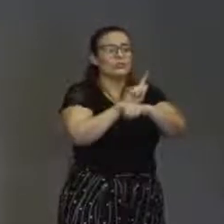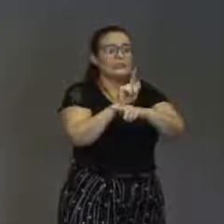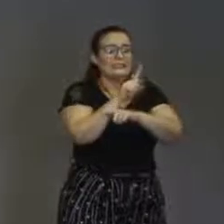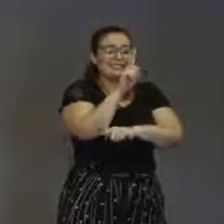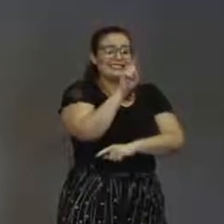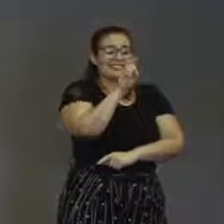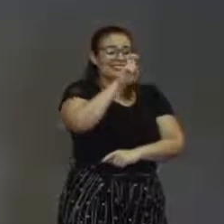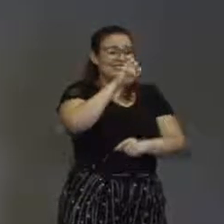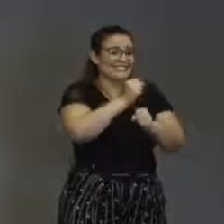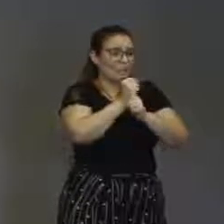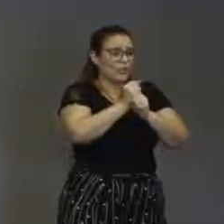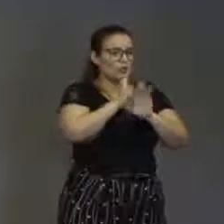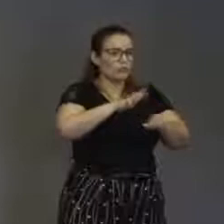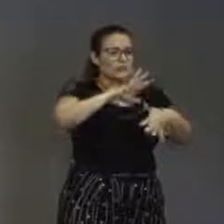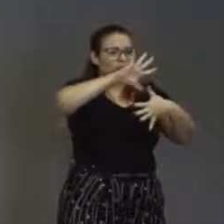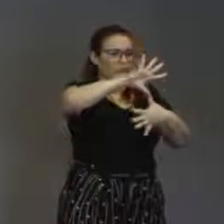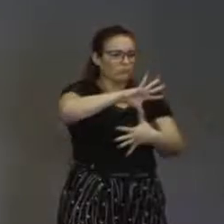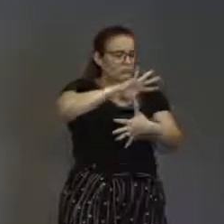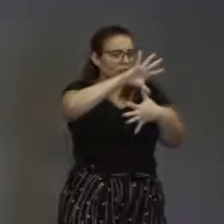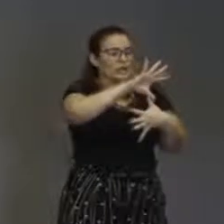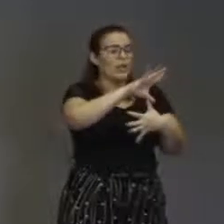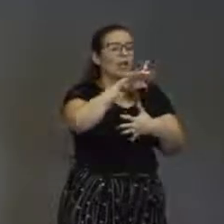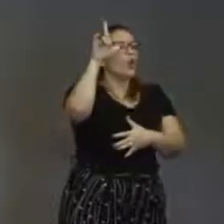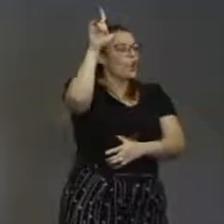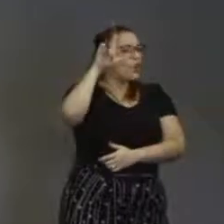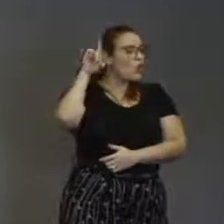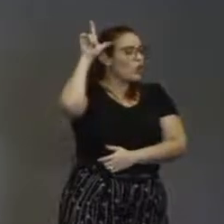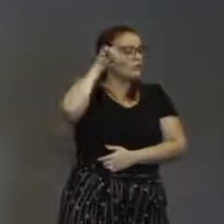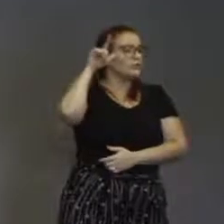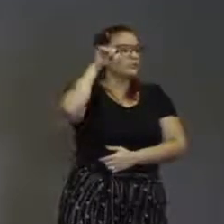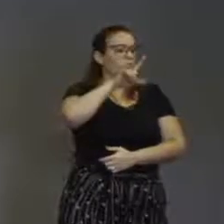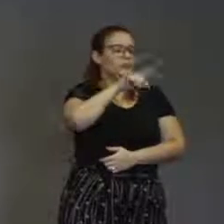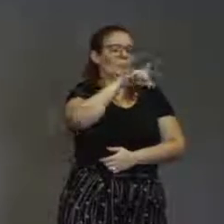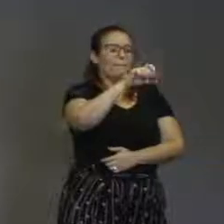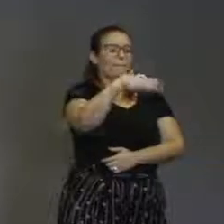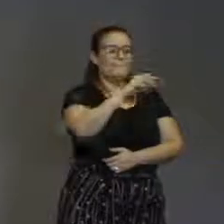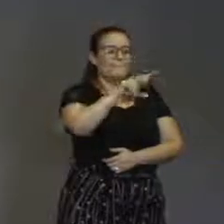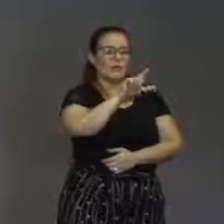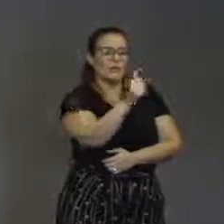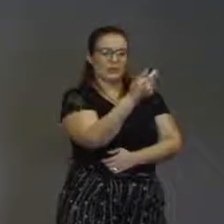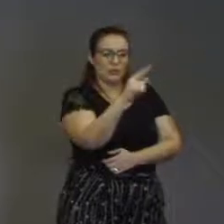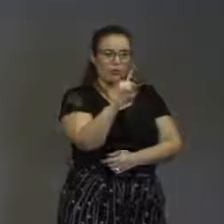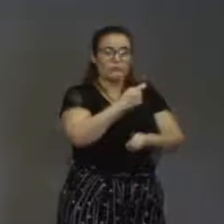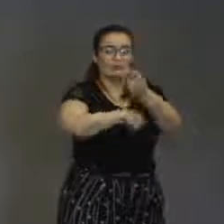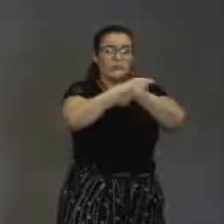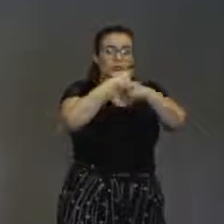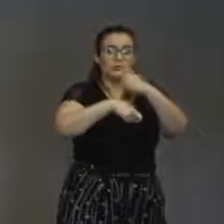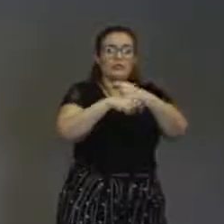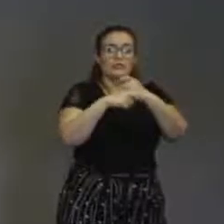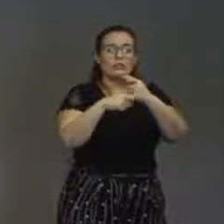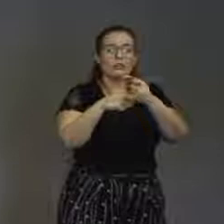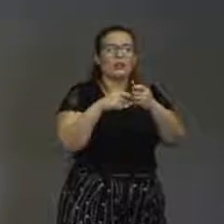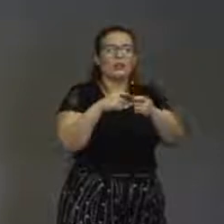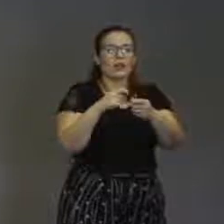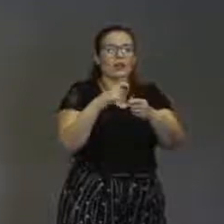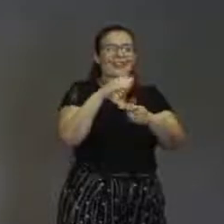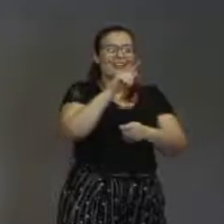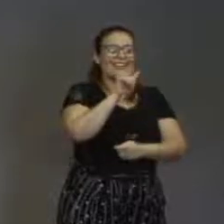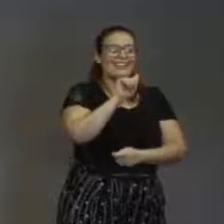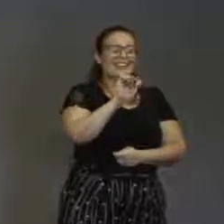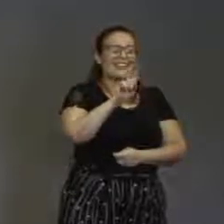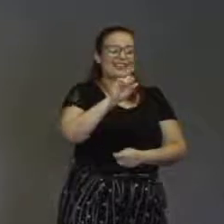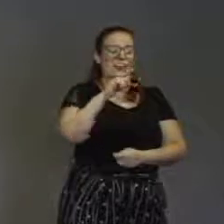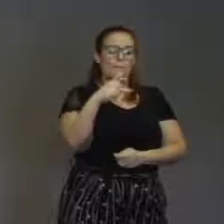América Latina, em Londres e em Milão. É diretora da Garimpo Soluções, Garimpo de